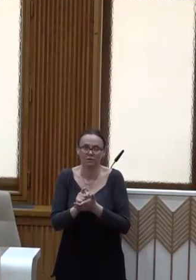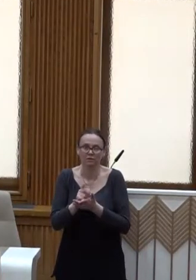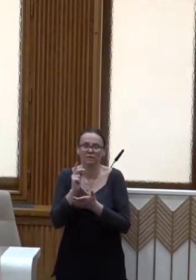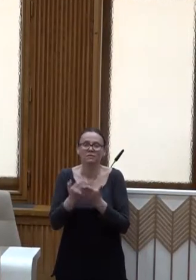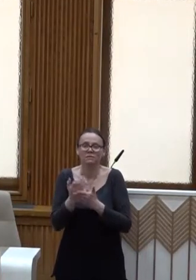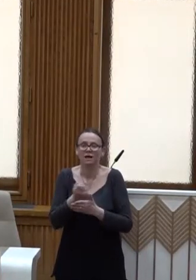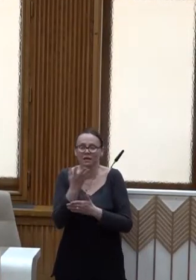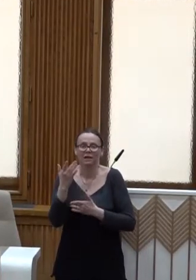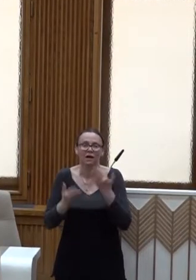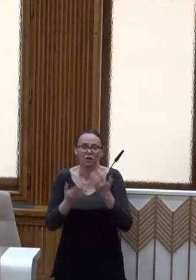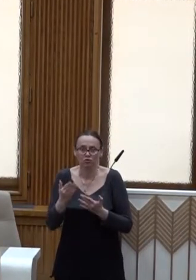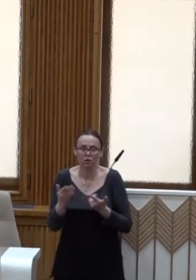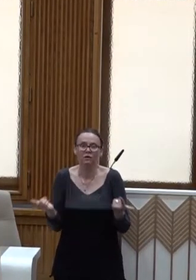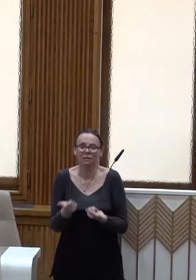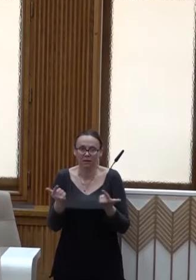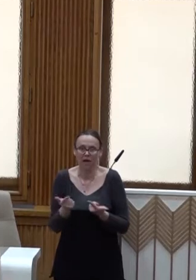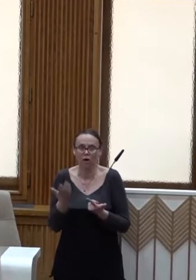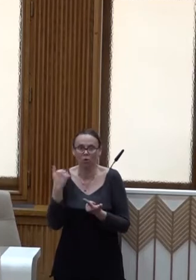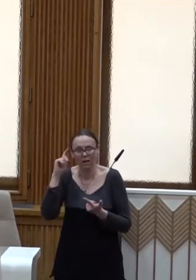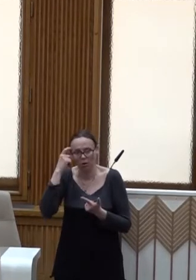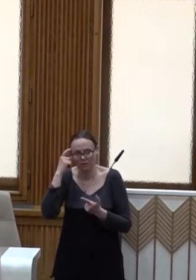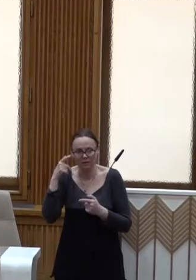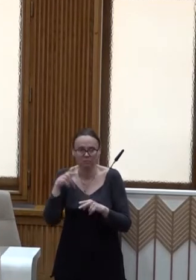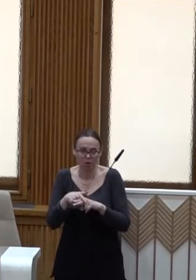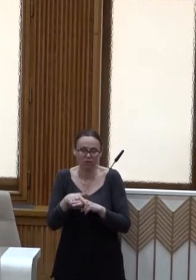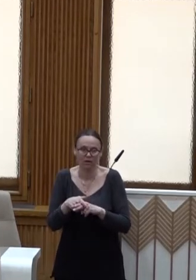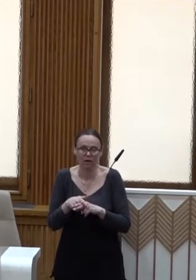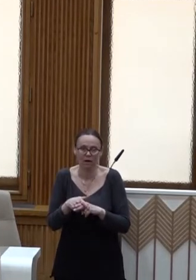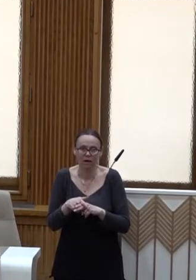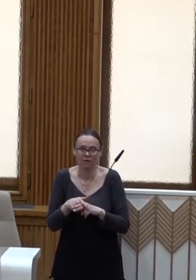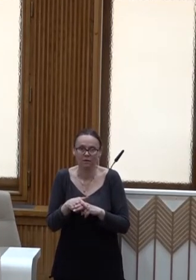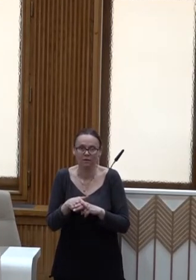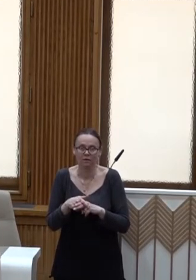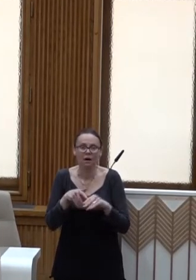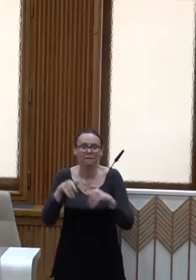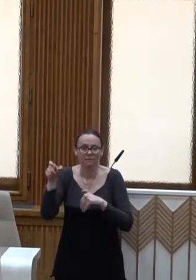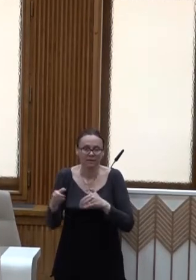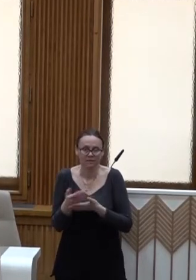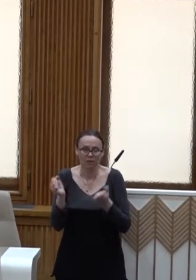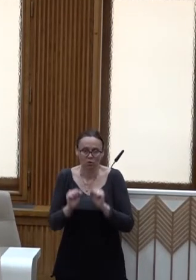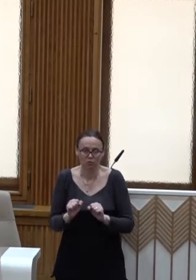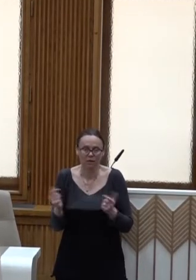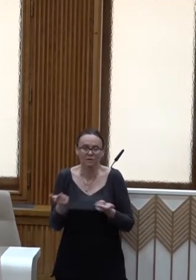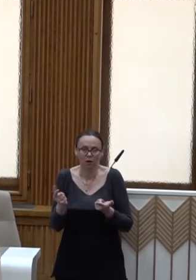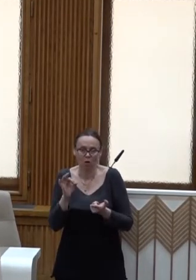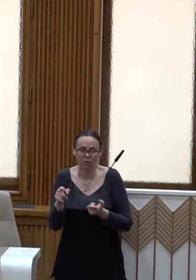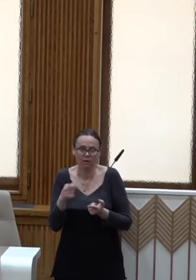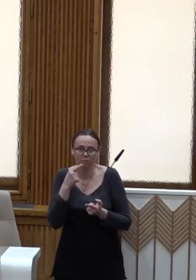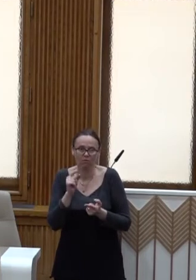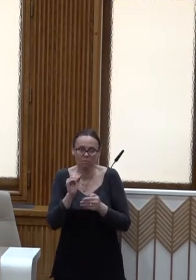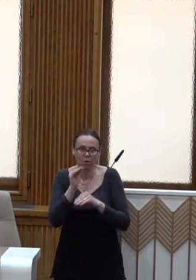za katerega računamo, da bi lahko bila oskrba motena. Minister za gospodarstvo lahko o tem pove nekaj